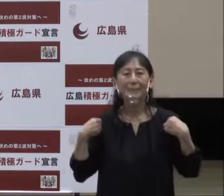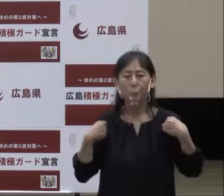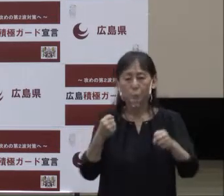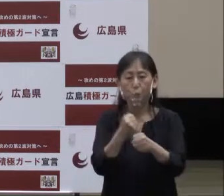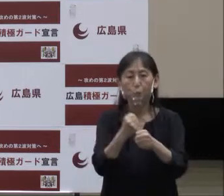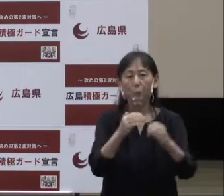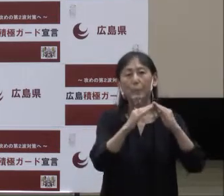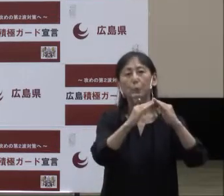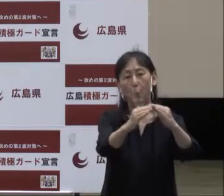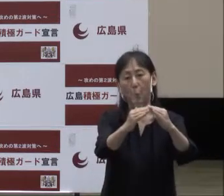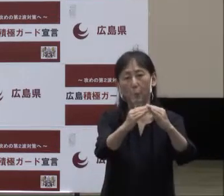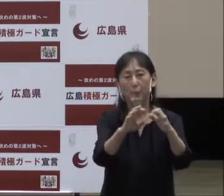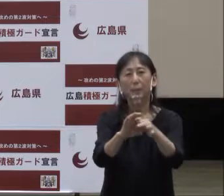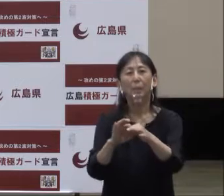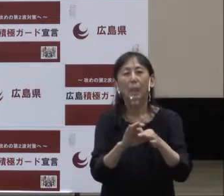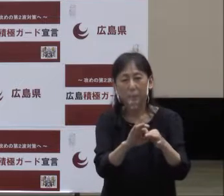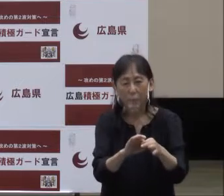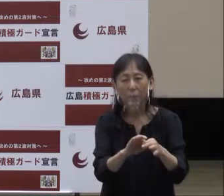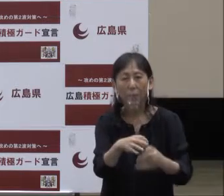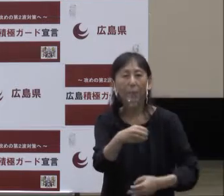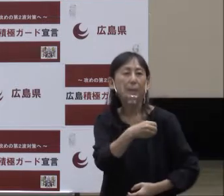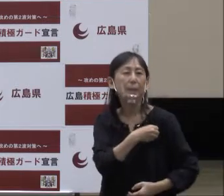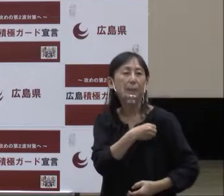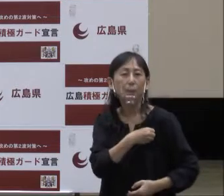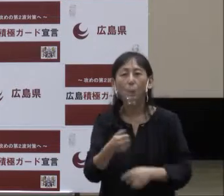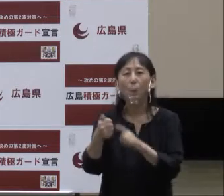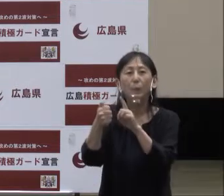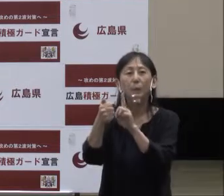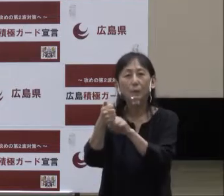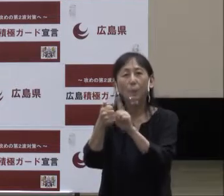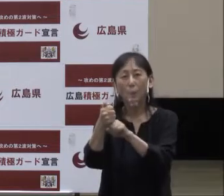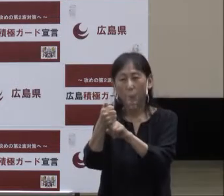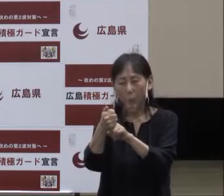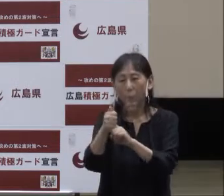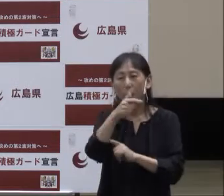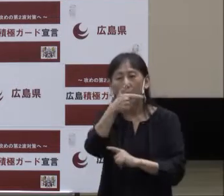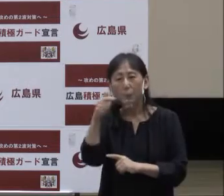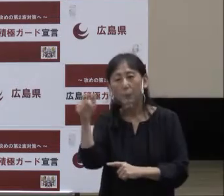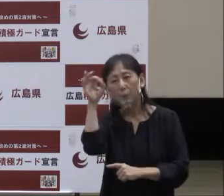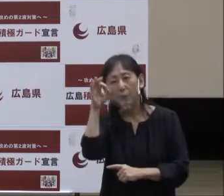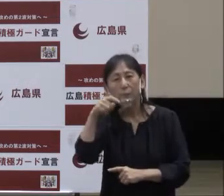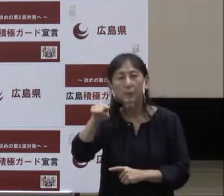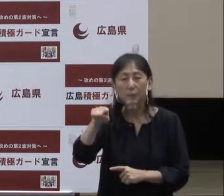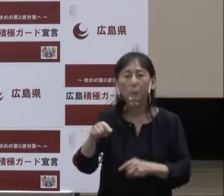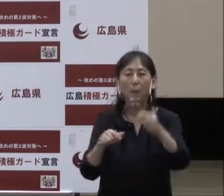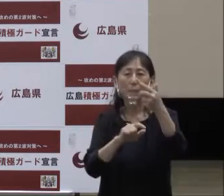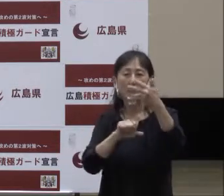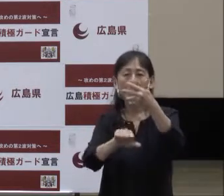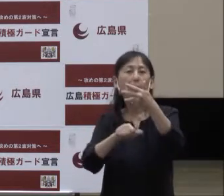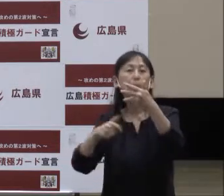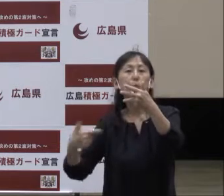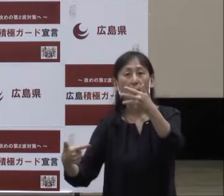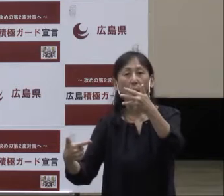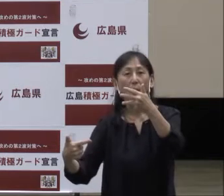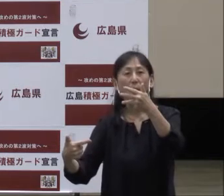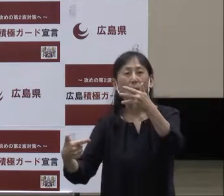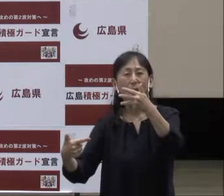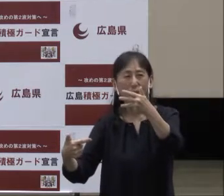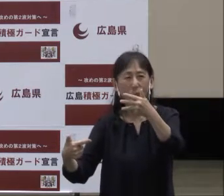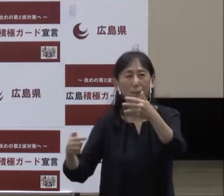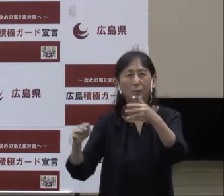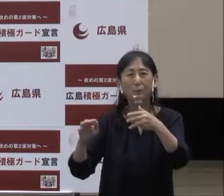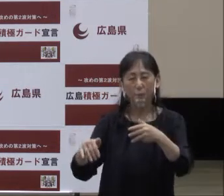の有志の議員の方が、まあ、県に関して起こされたりですとか、まあ、8月5日6日には富山